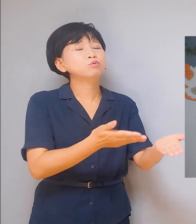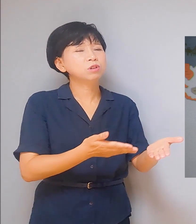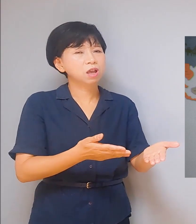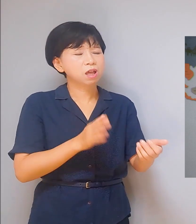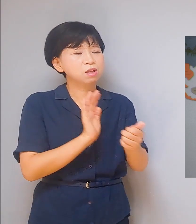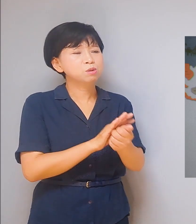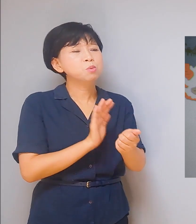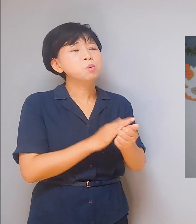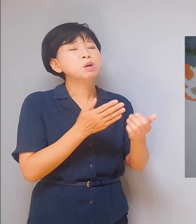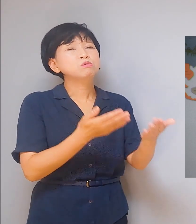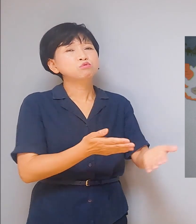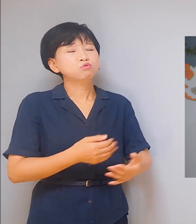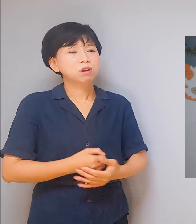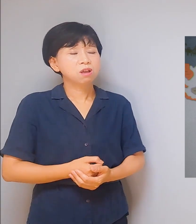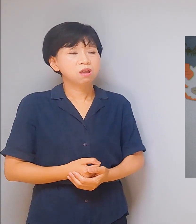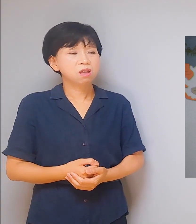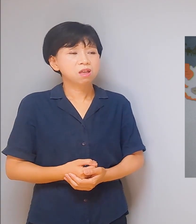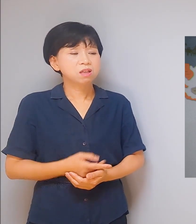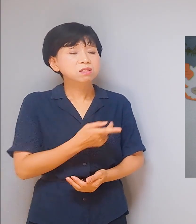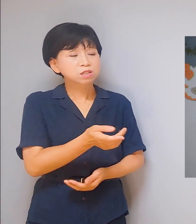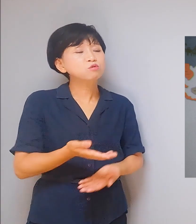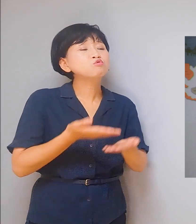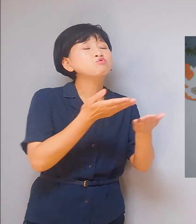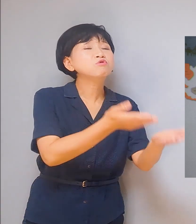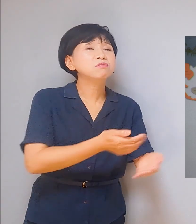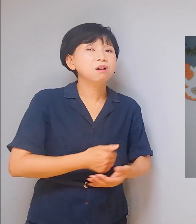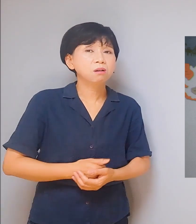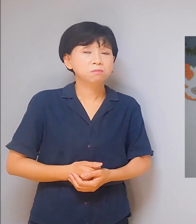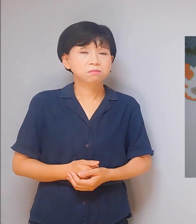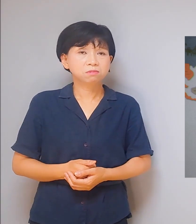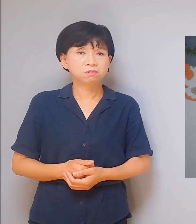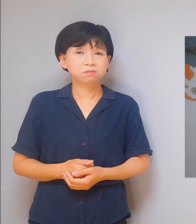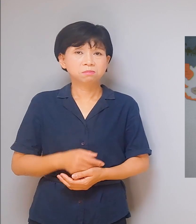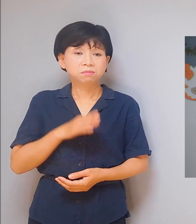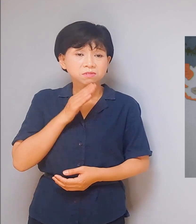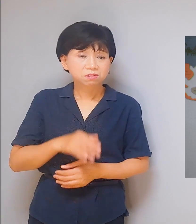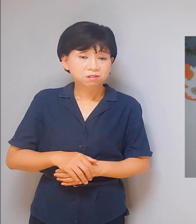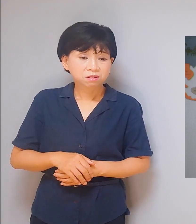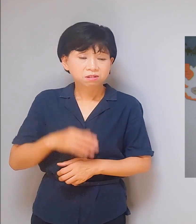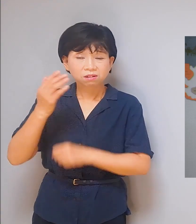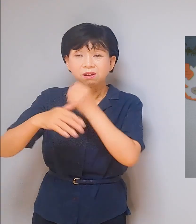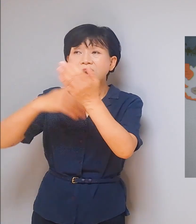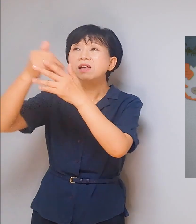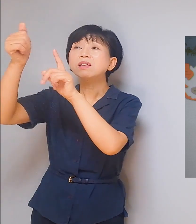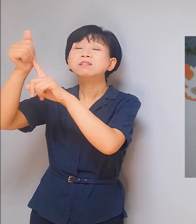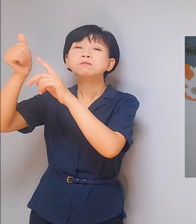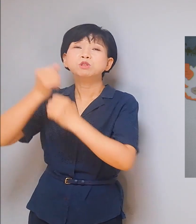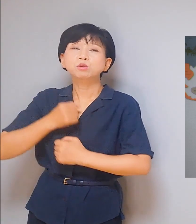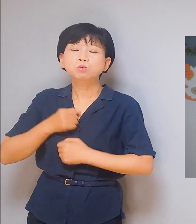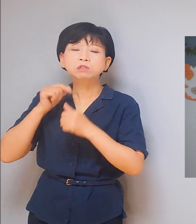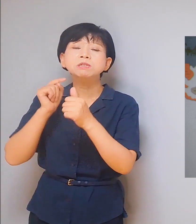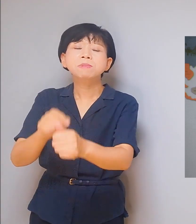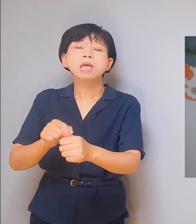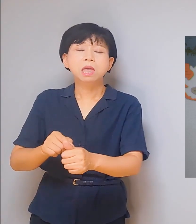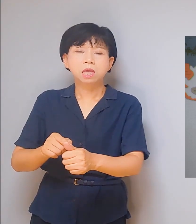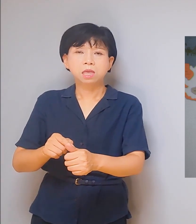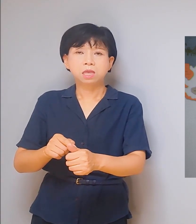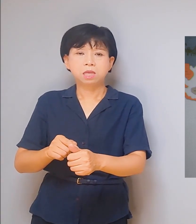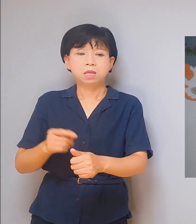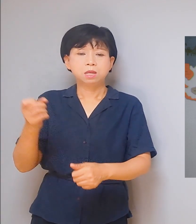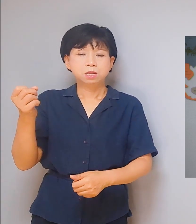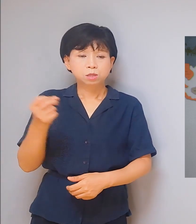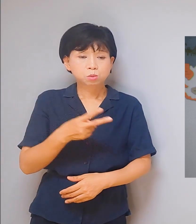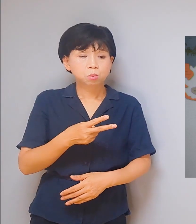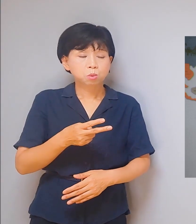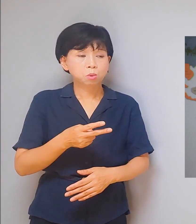있는 내용이 사실 있습니다. 우선 하나님이 삼가 조심하라고 이야기도 했고, 지금